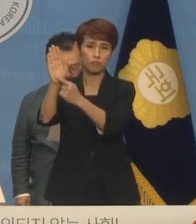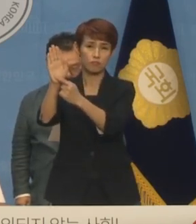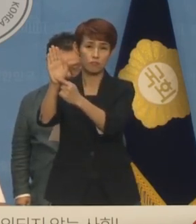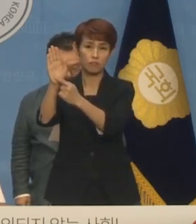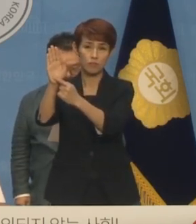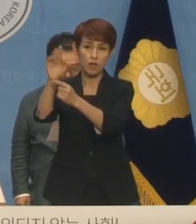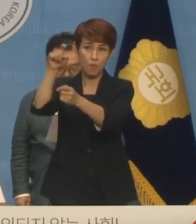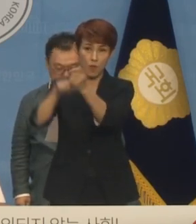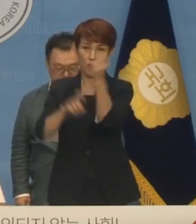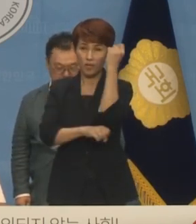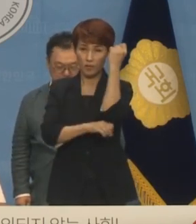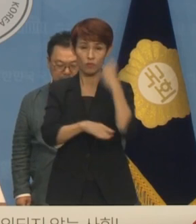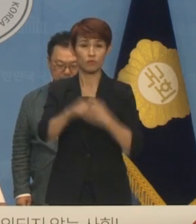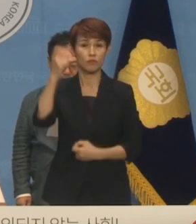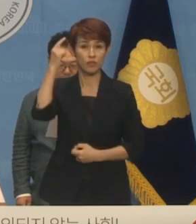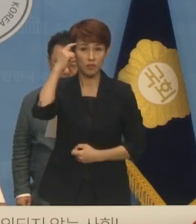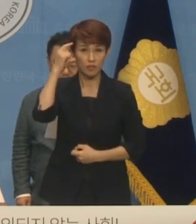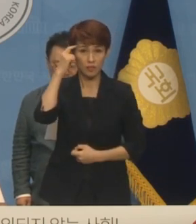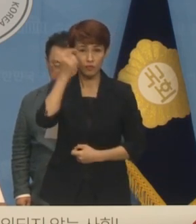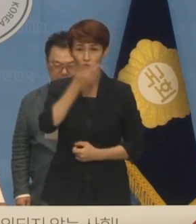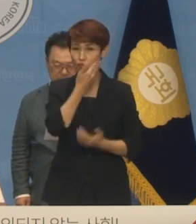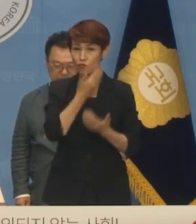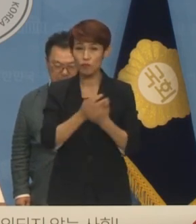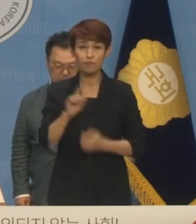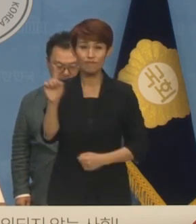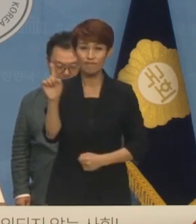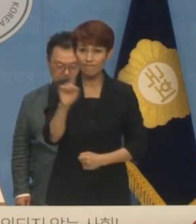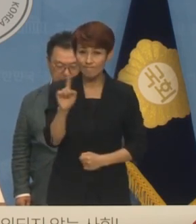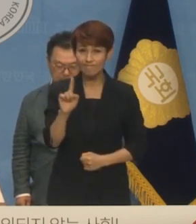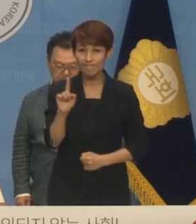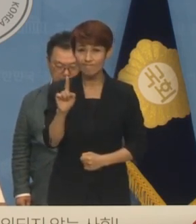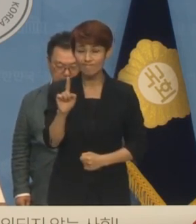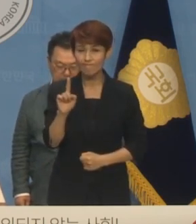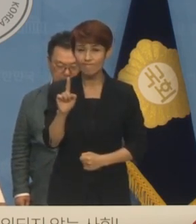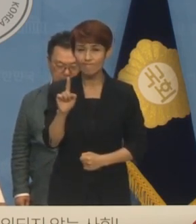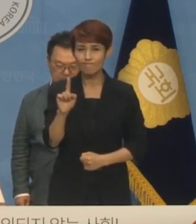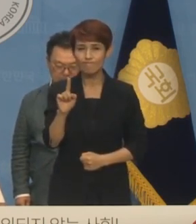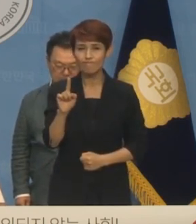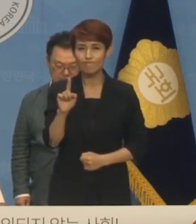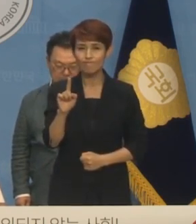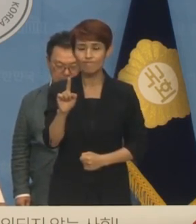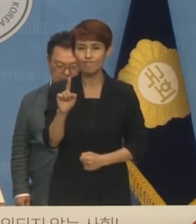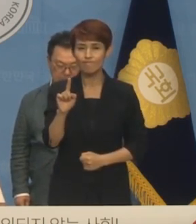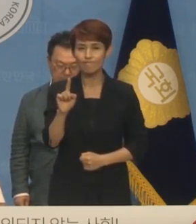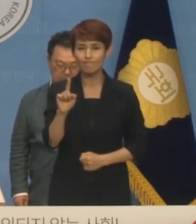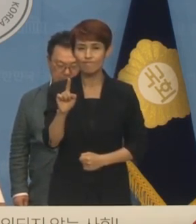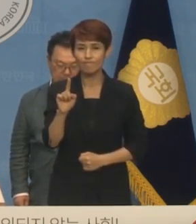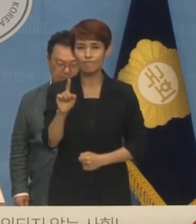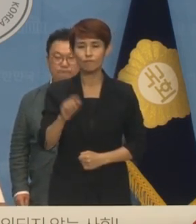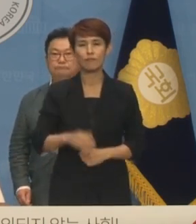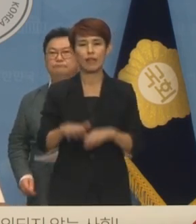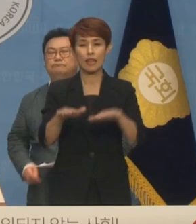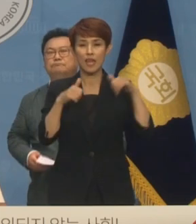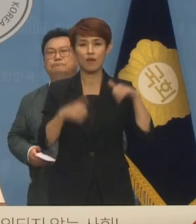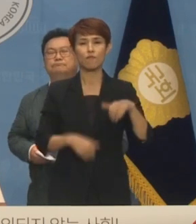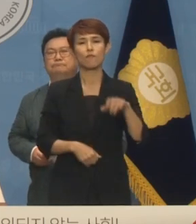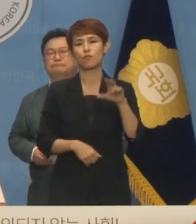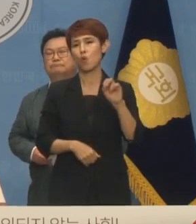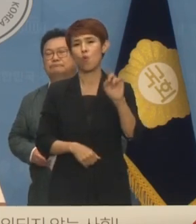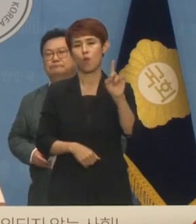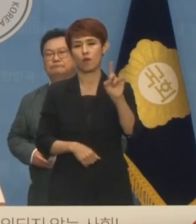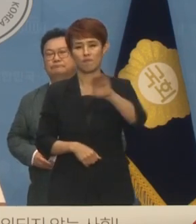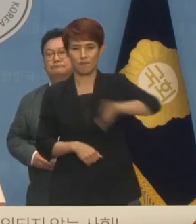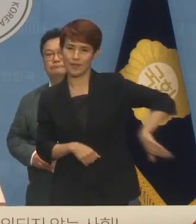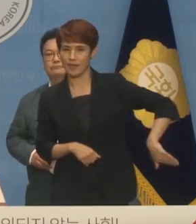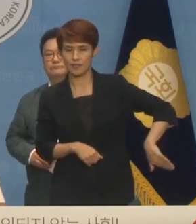목표의 기본 정신이자 핵심 원칙 중에 하나로 제시되고 있는 것이 앞서 말씀드렸던 Leave no one behind,